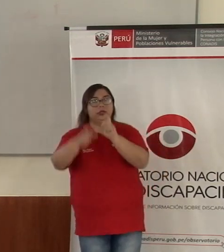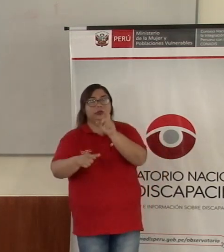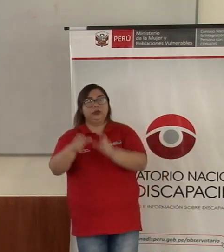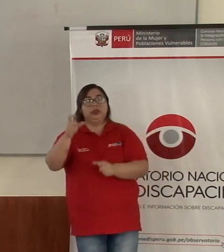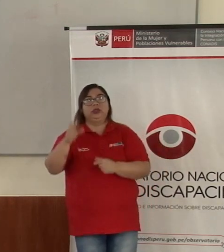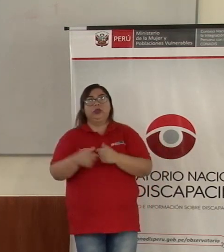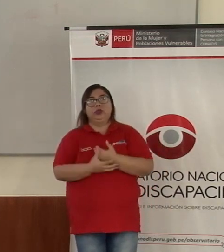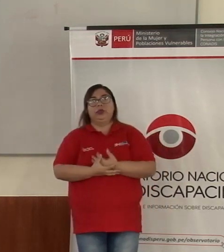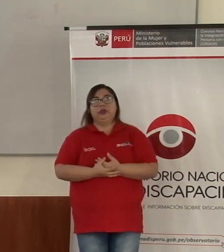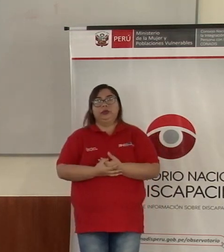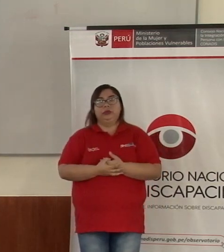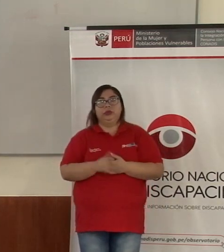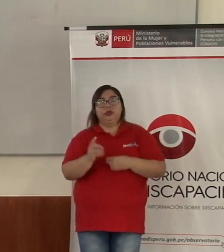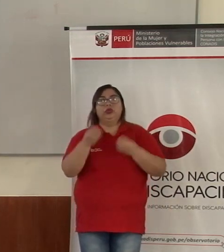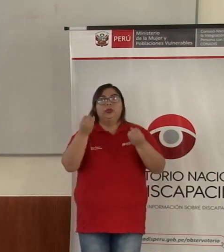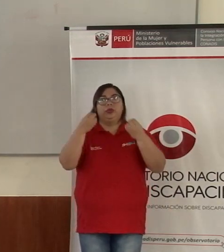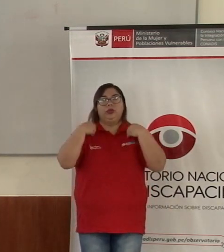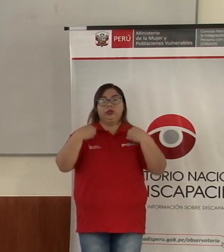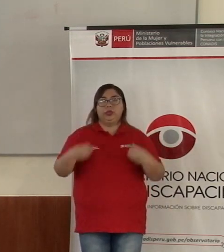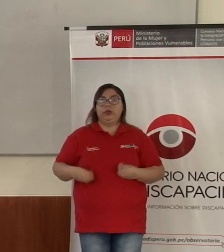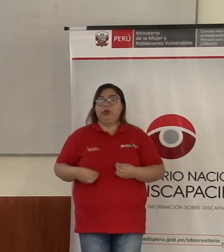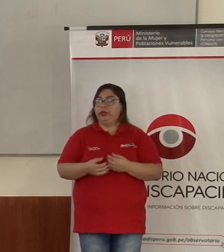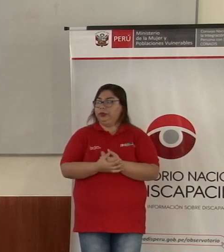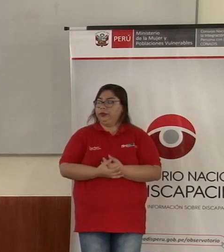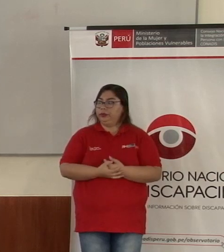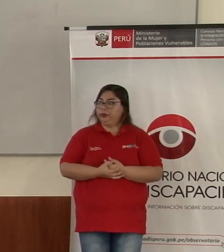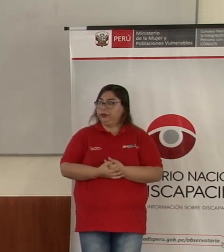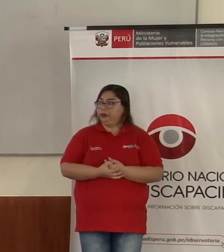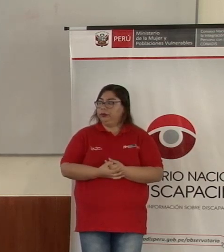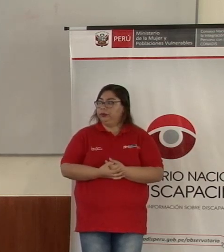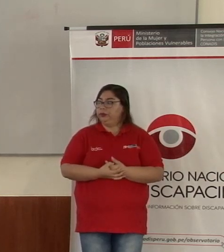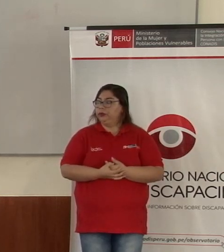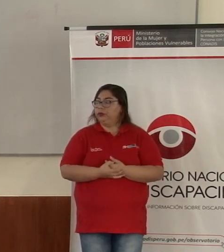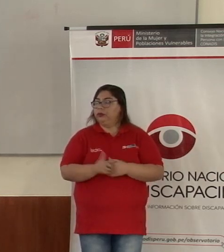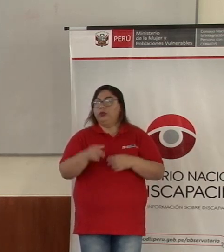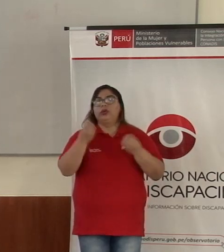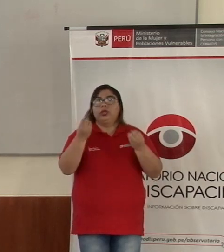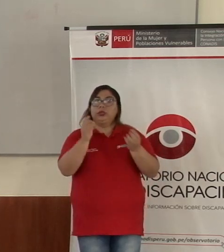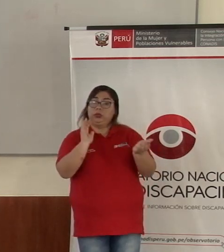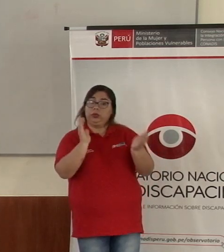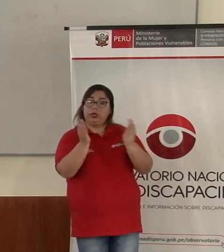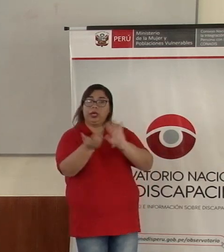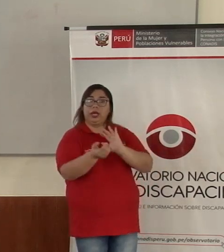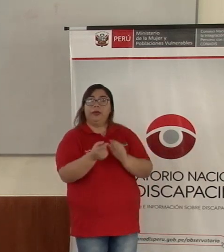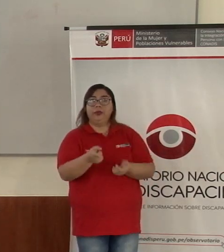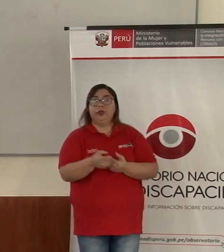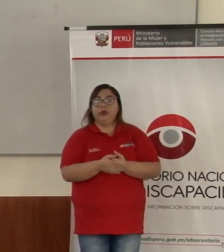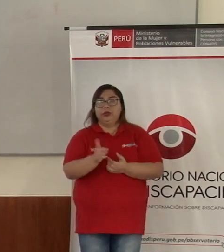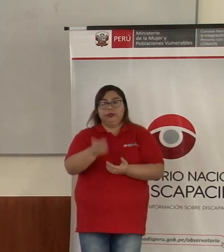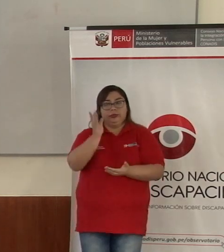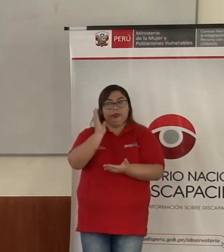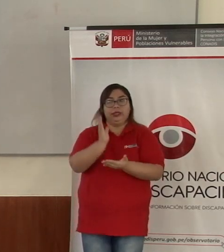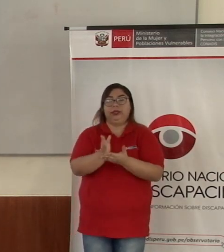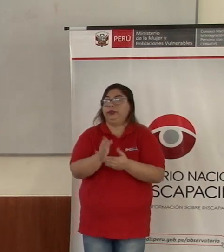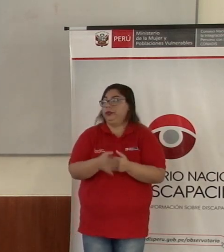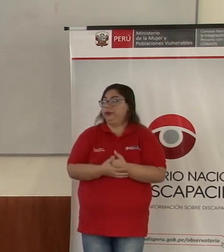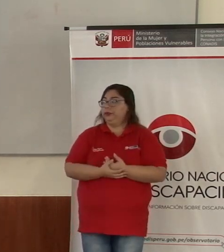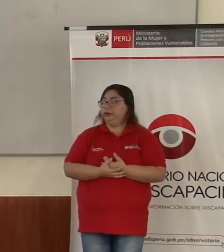personas, sobre todo los abogados, porque es un cambio realmente de